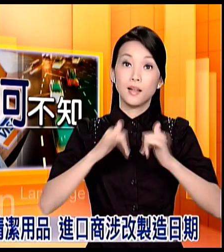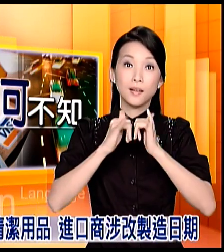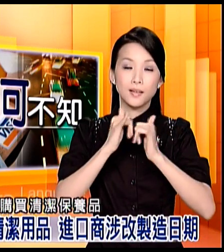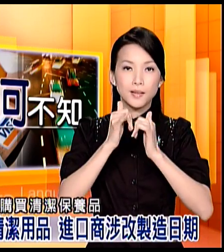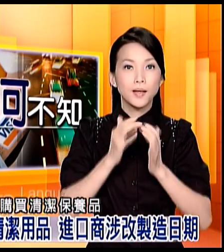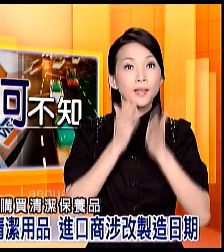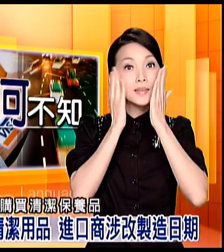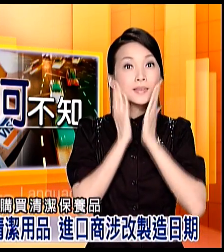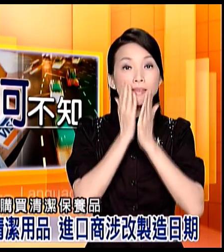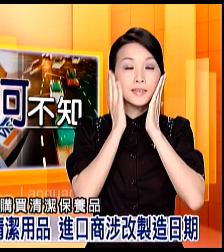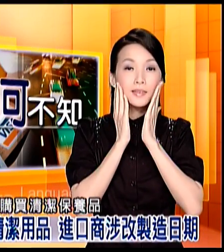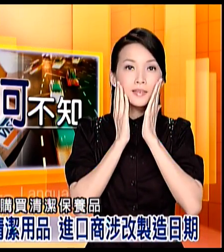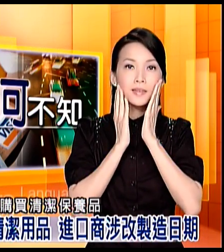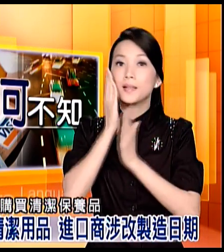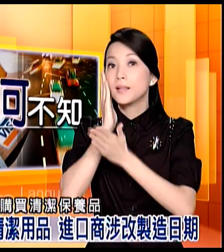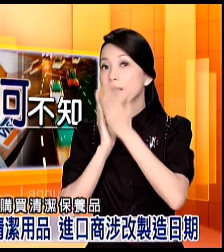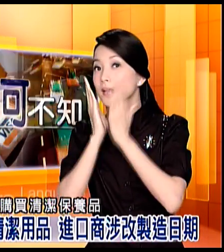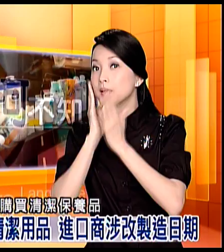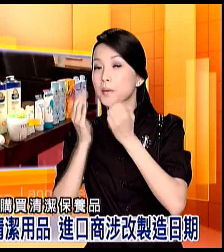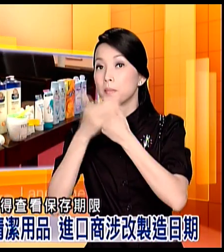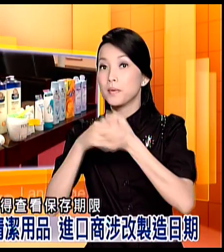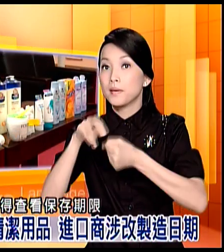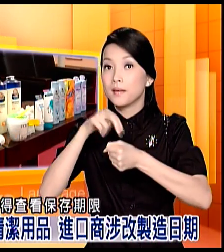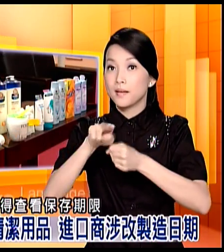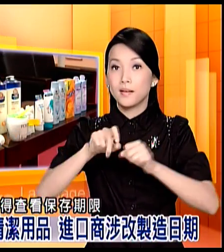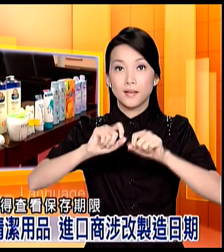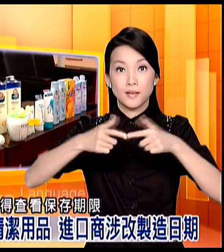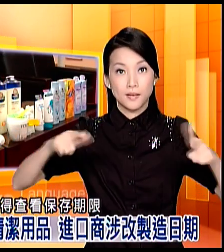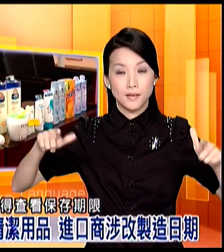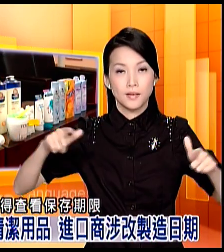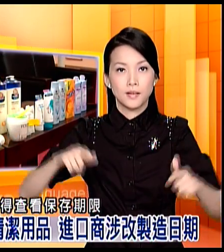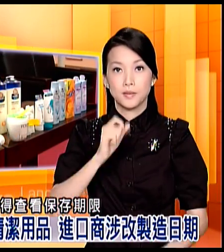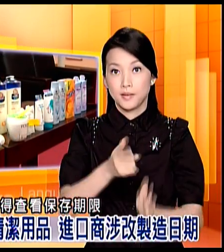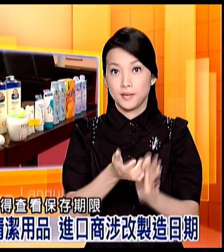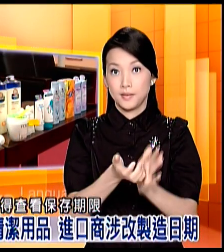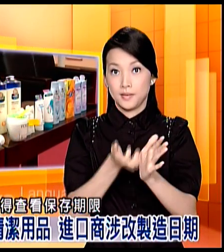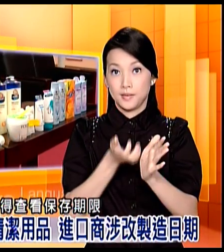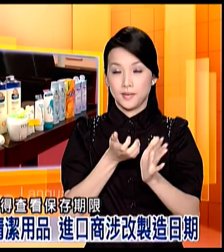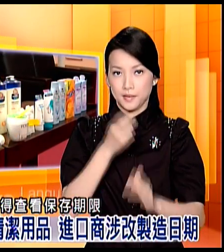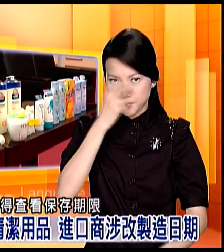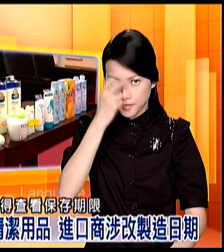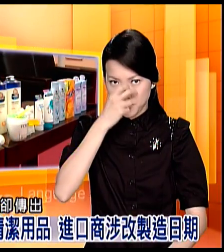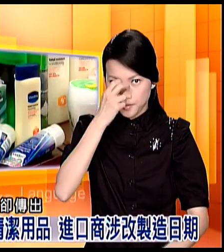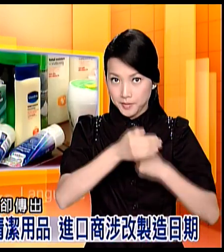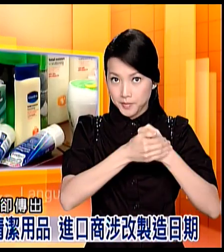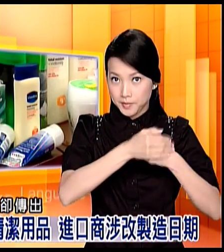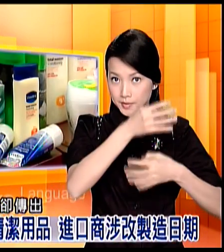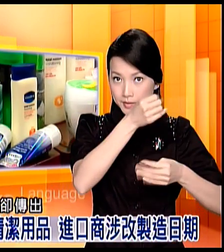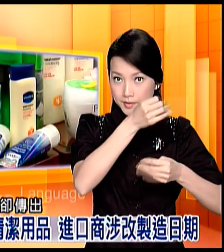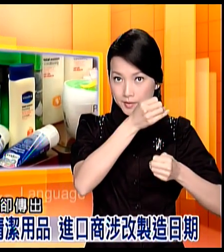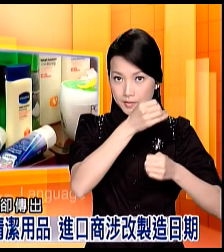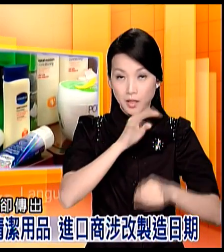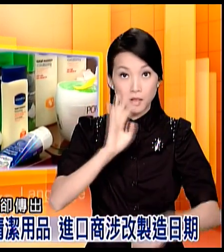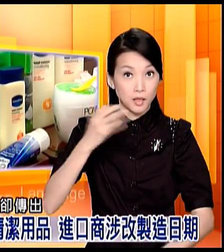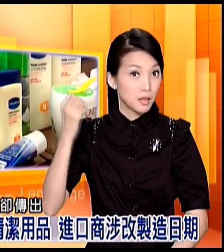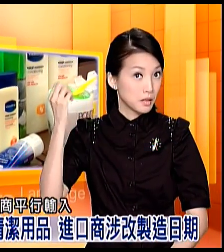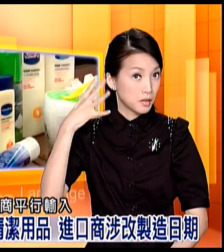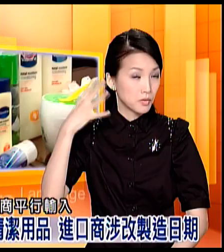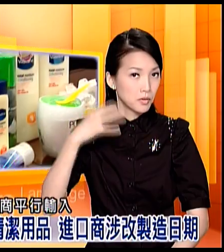很多人购买清洁保养品都会记得查看保存期限，但是现在却传出有贸易